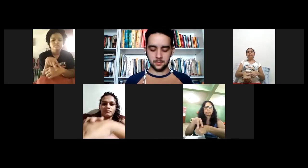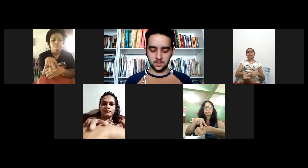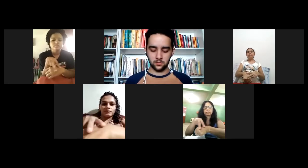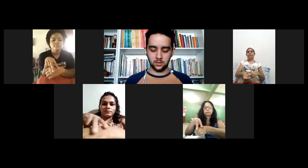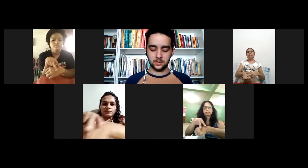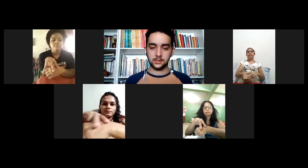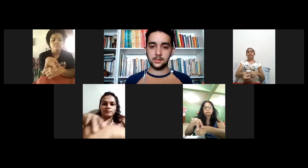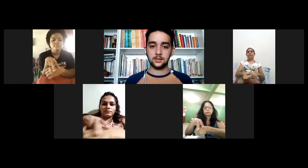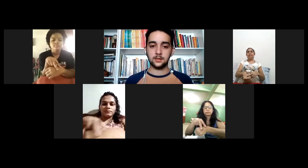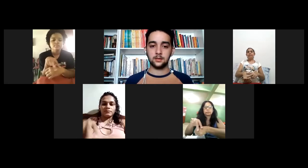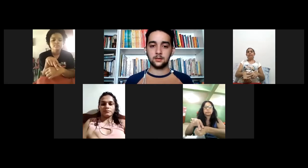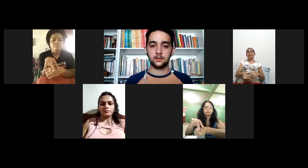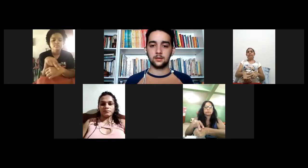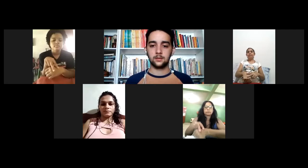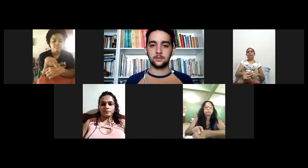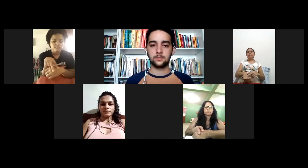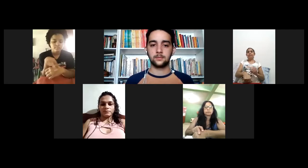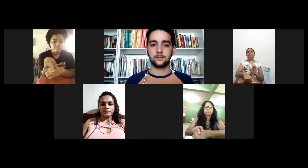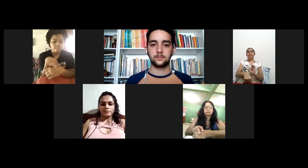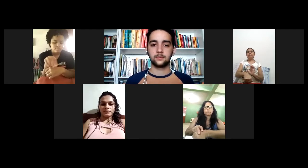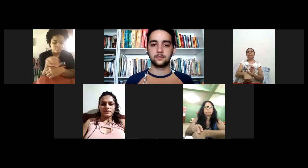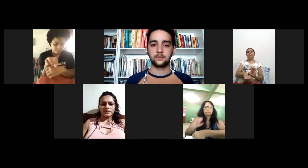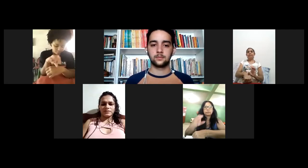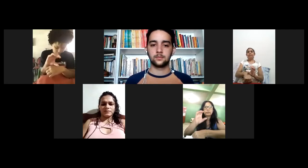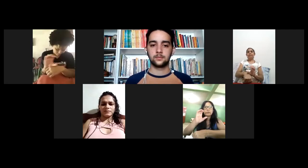V na mão, cinza,